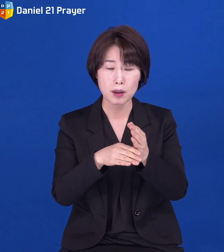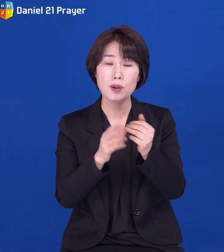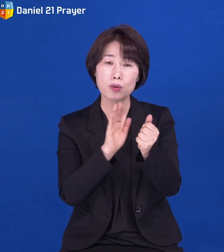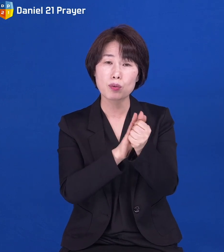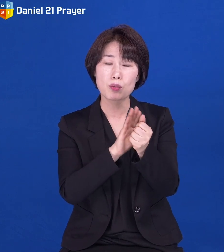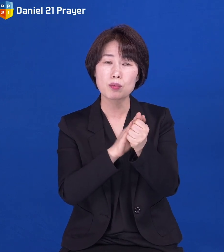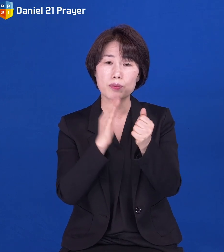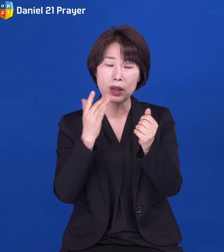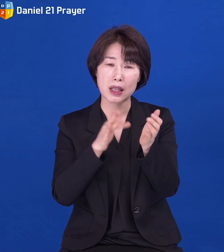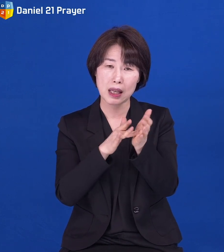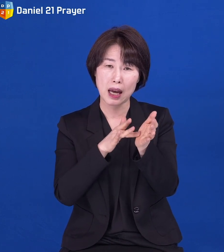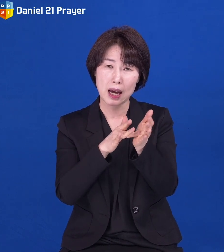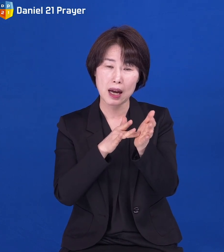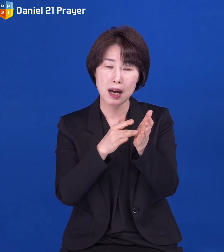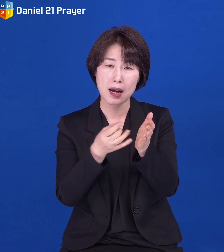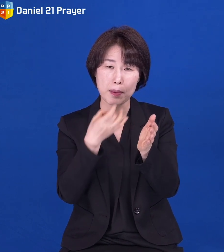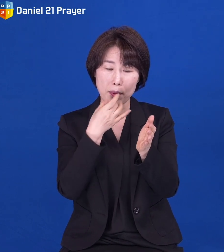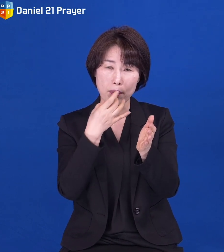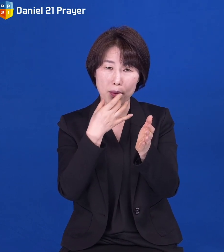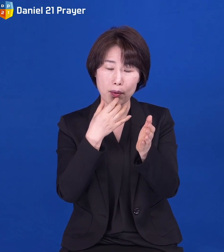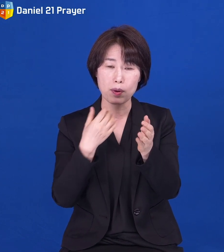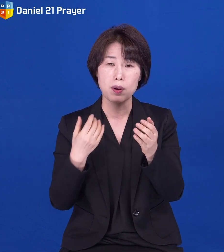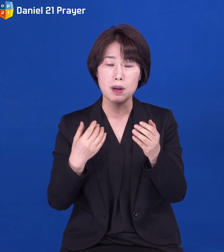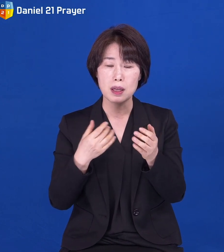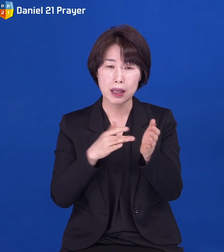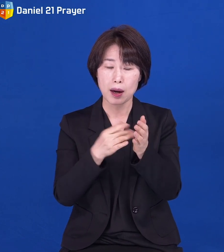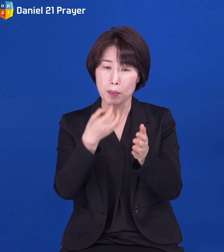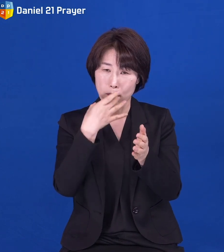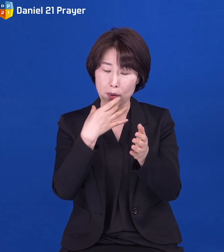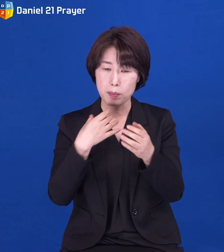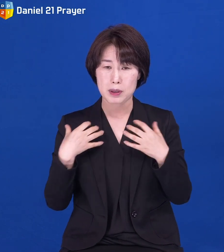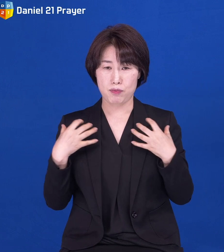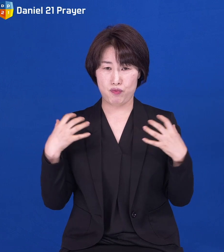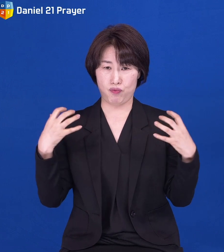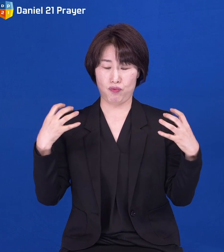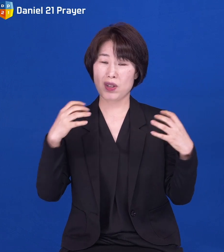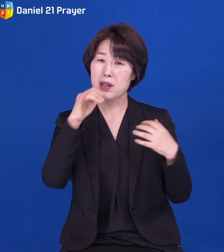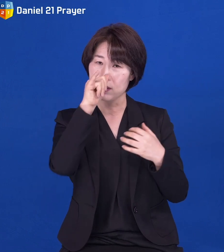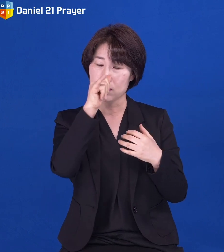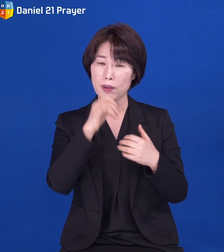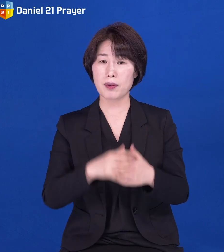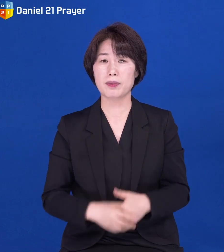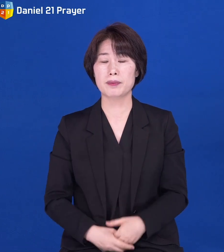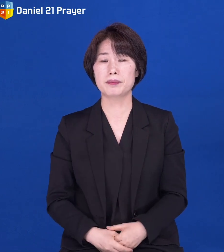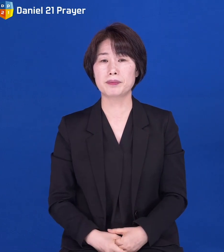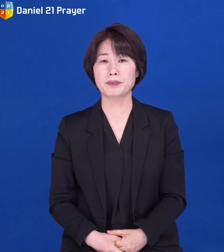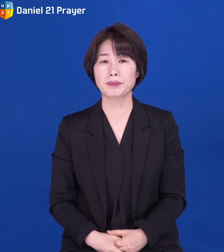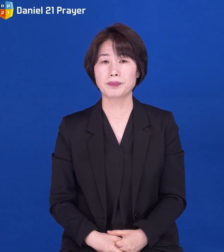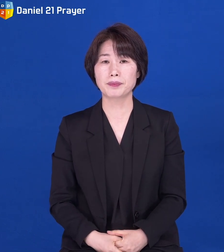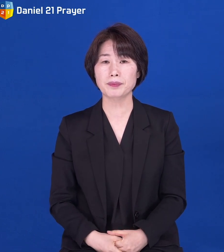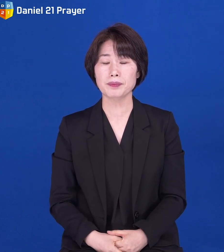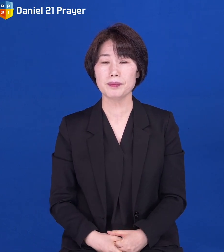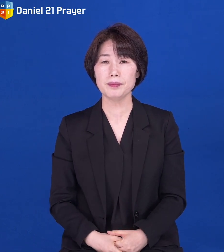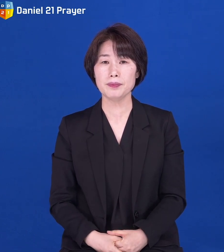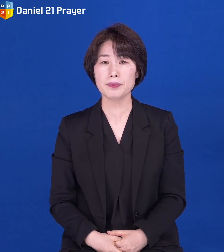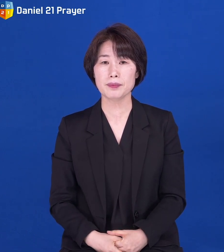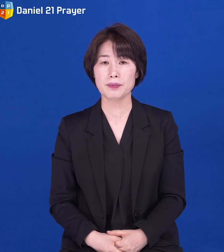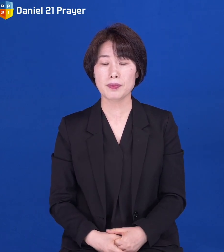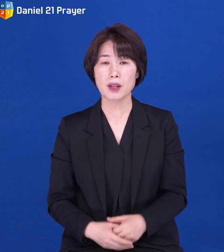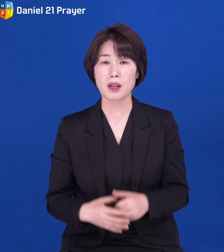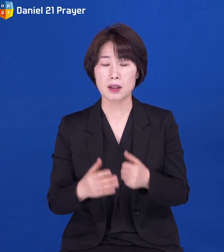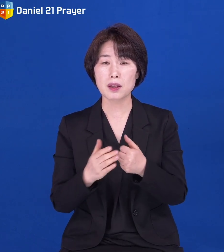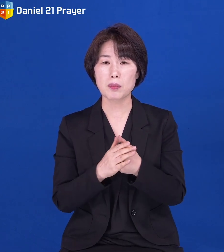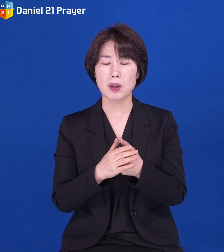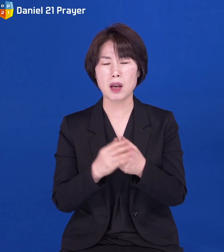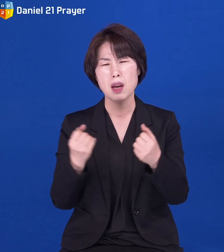되는 약이 조금 이제 살이 찌고 약간 그런 게 있더라고요. 그래가지고 아이가 이제 살이 많이 찌니까, 그래서 남자가 굉장히